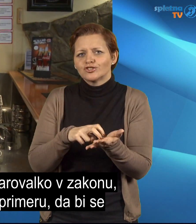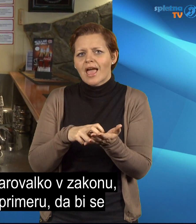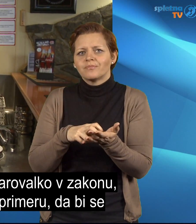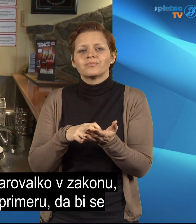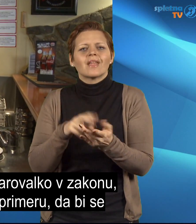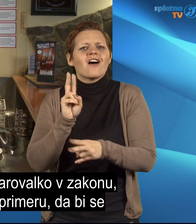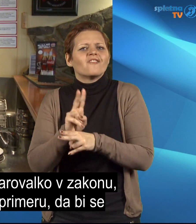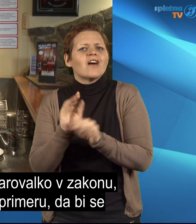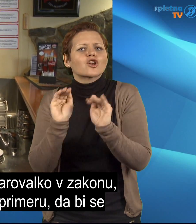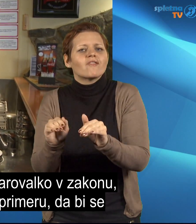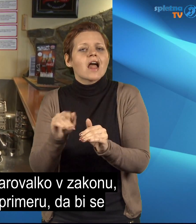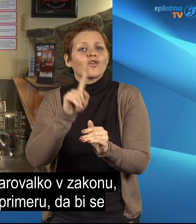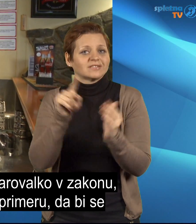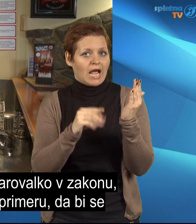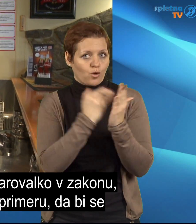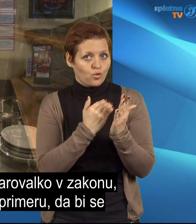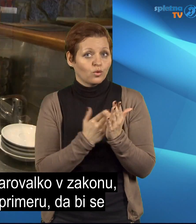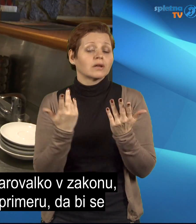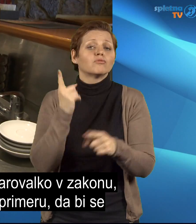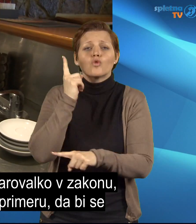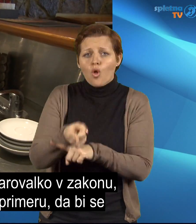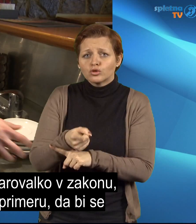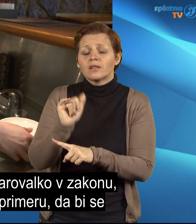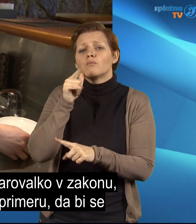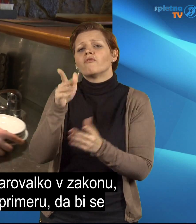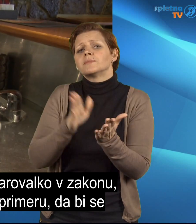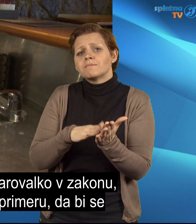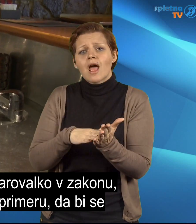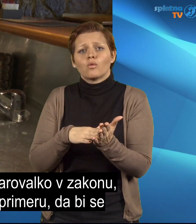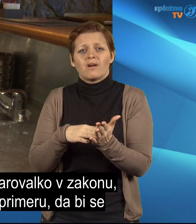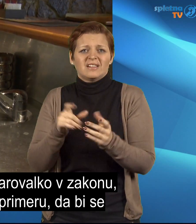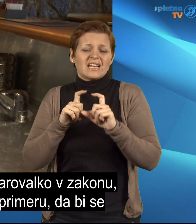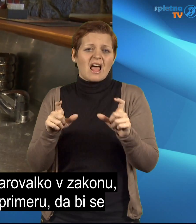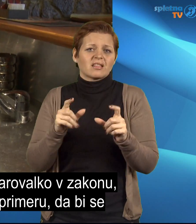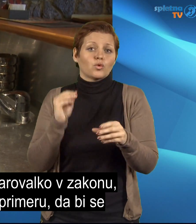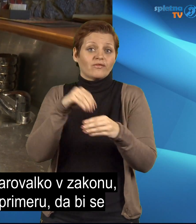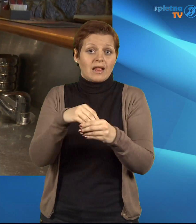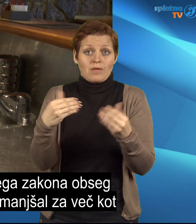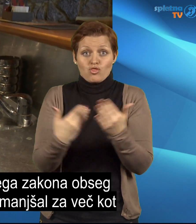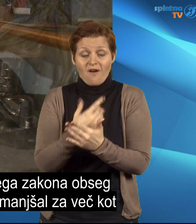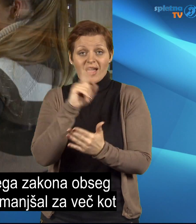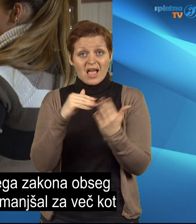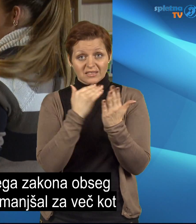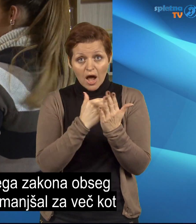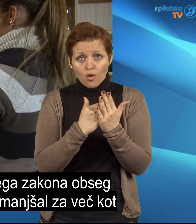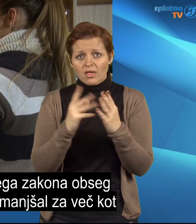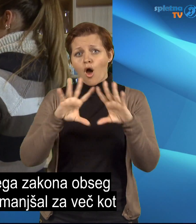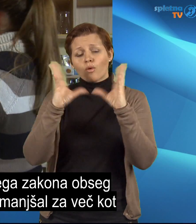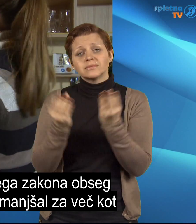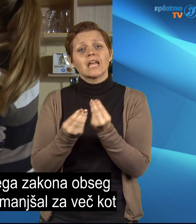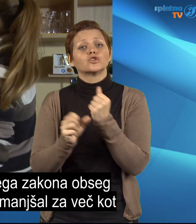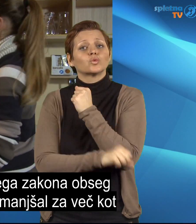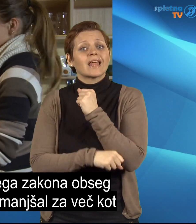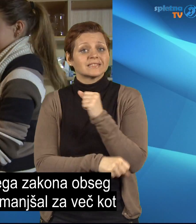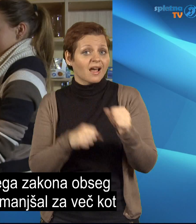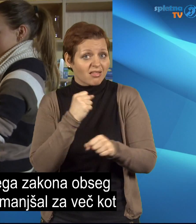Izpostaviti velja še varovalko v zakonu, ki določa, da bo v primeru, da bi se zaradi uvedbe novega zakona obseg študentskega dela zmanjšal